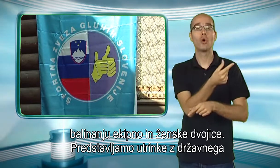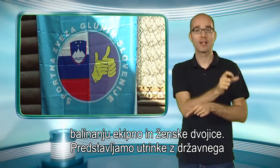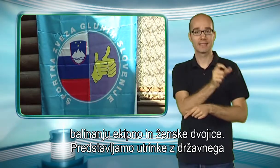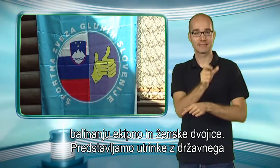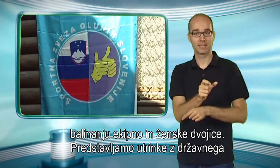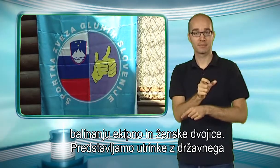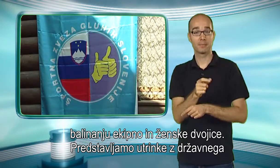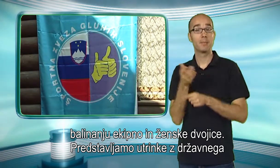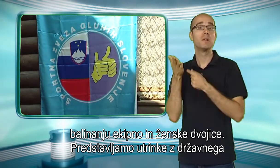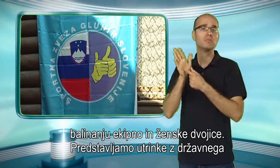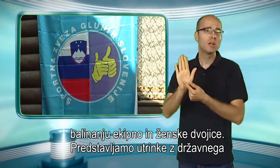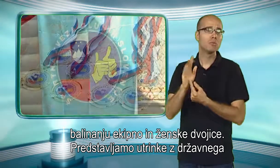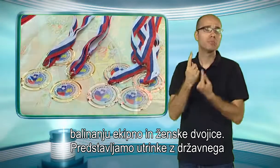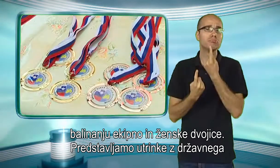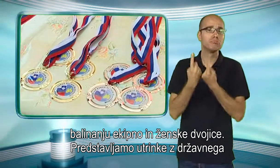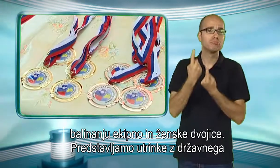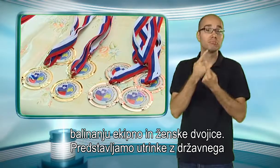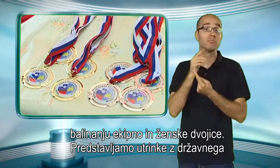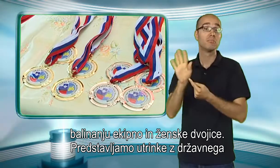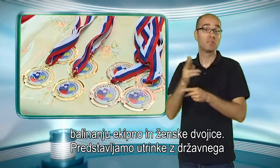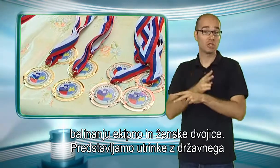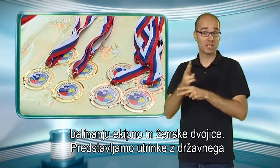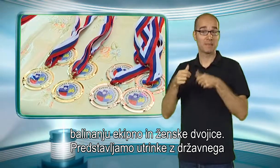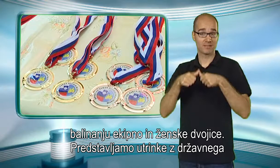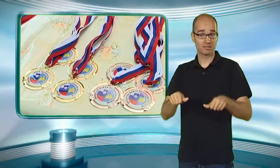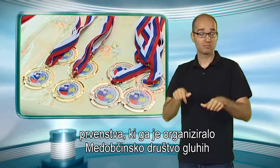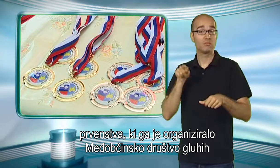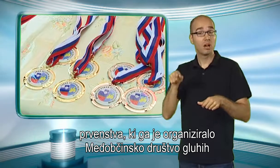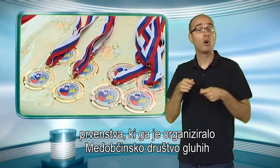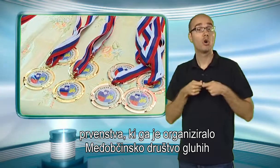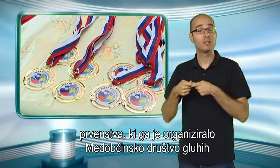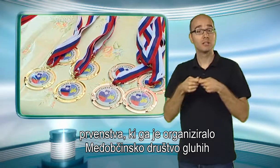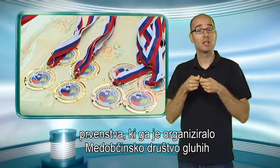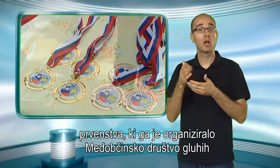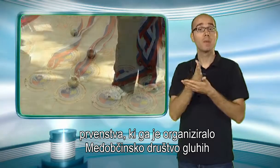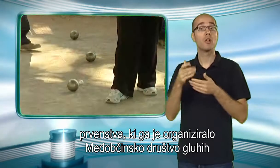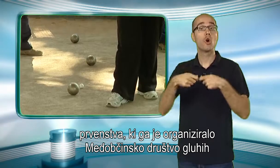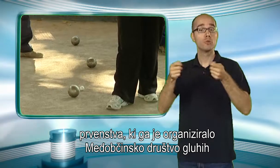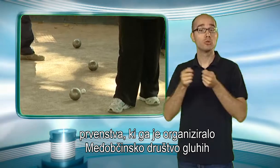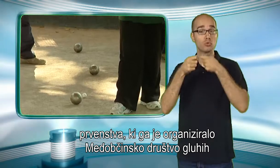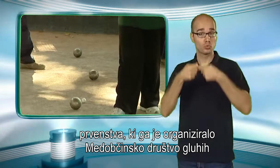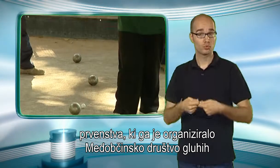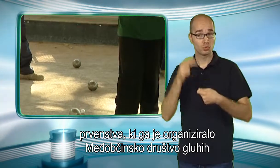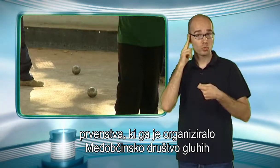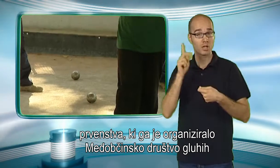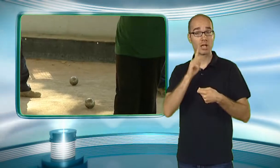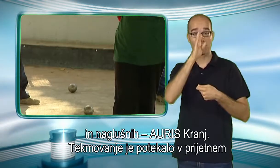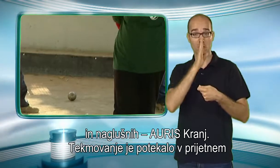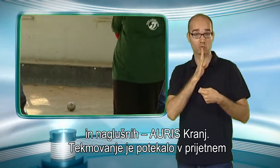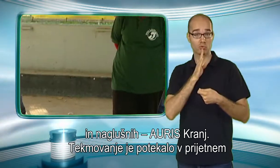dvojice. Predstavljamo utrinke z državnega prvenstva, ki ga je organiziralo Medobčinsko društvo gluhih in